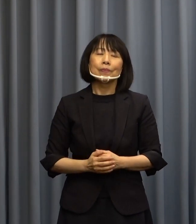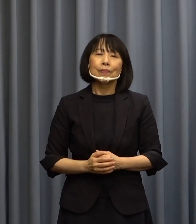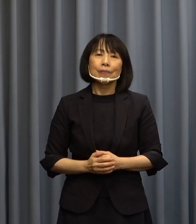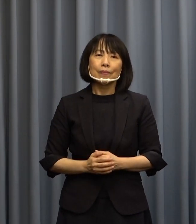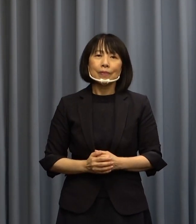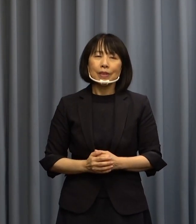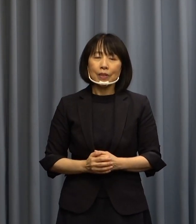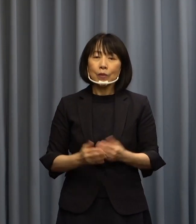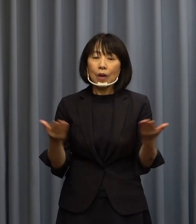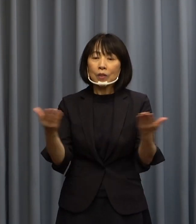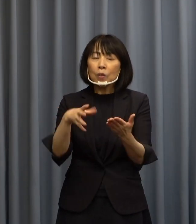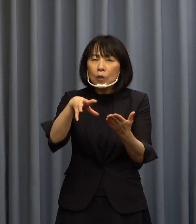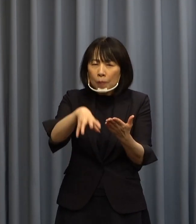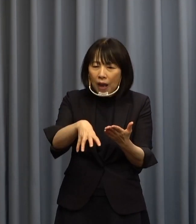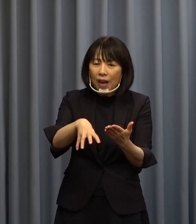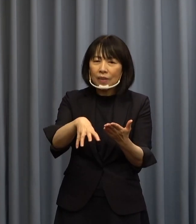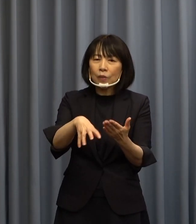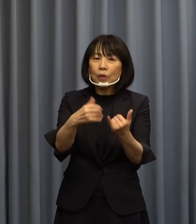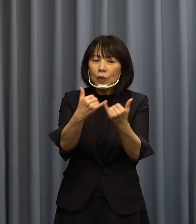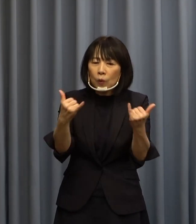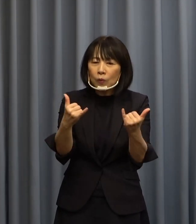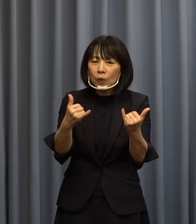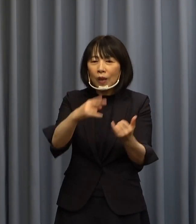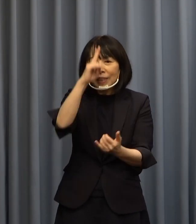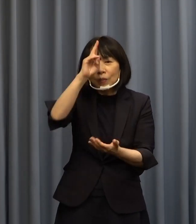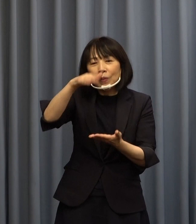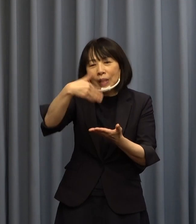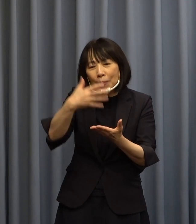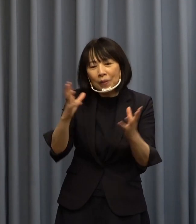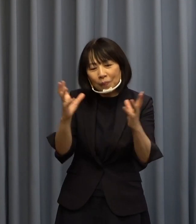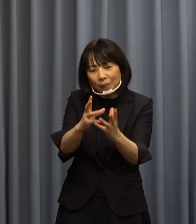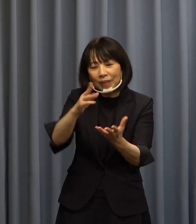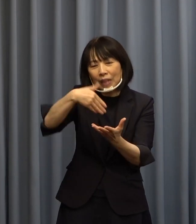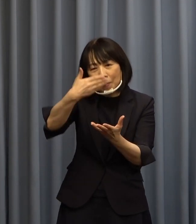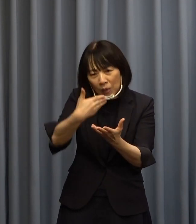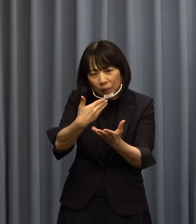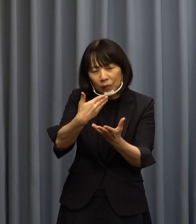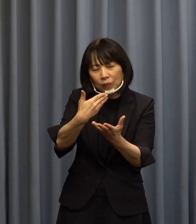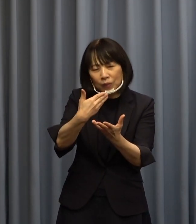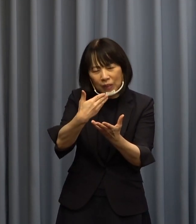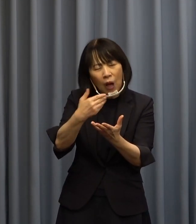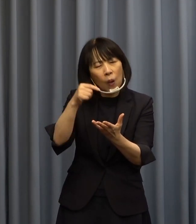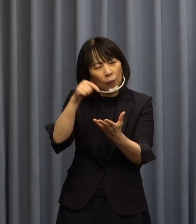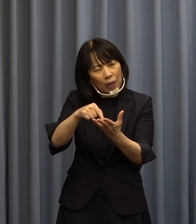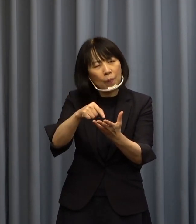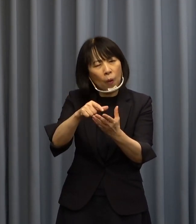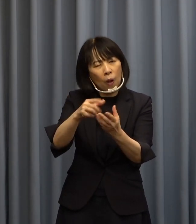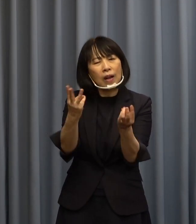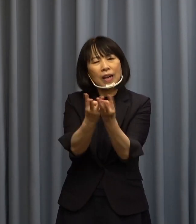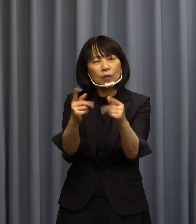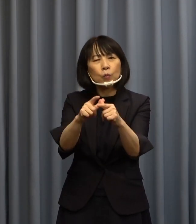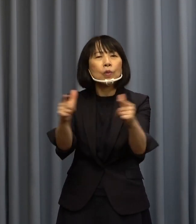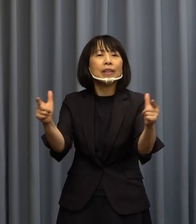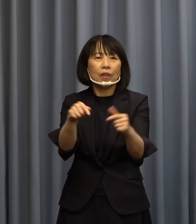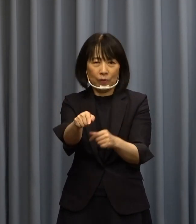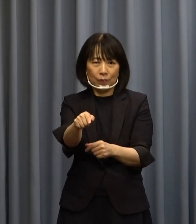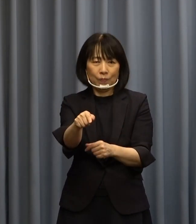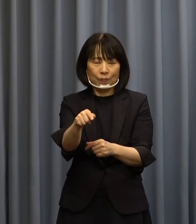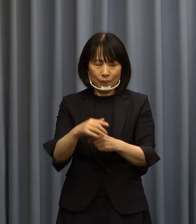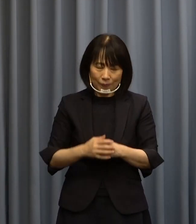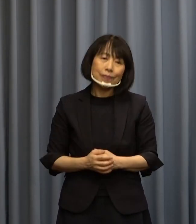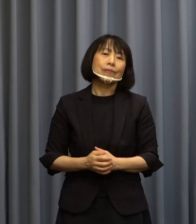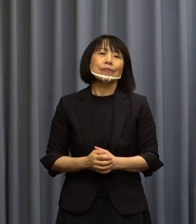が実は職場の方とお昼ご飯などを含めた会食ですね、もうが実は割と増えています。でそういった